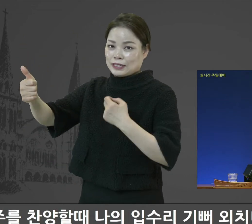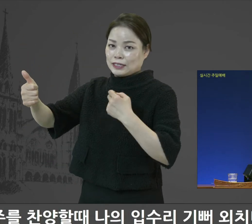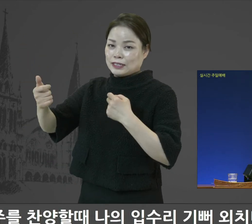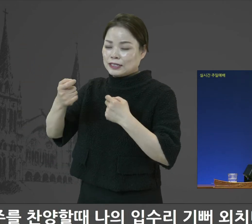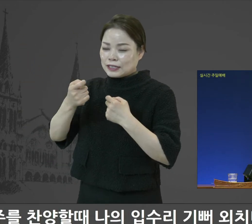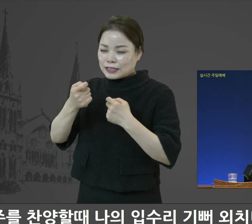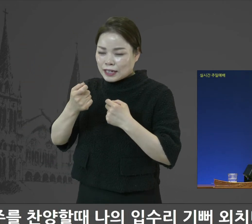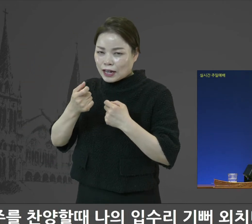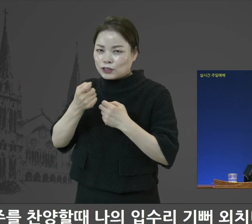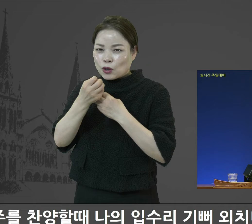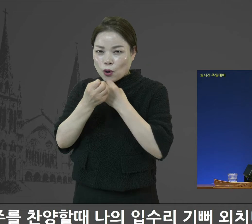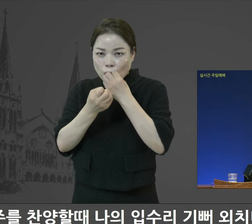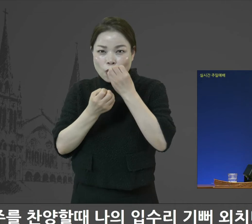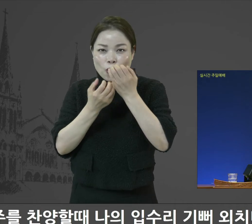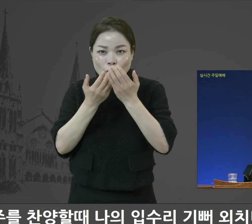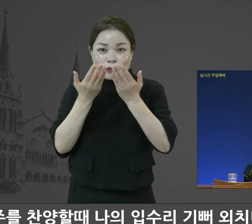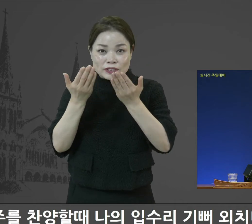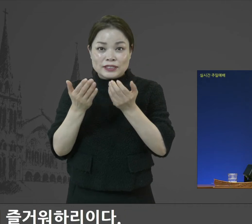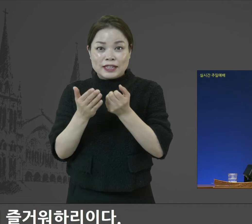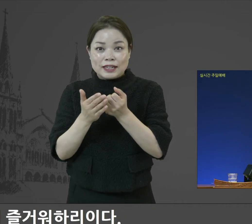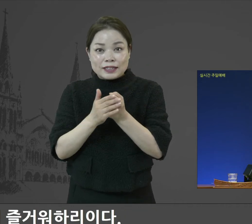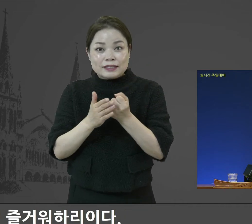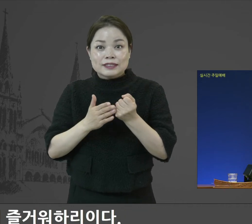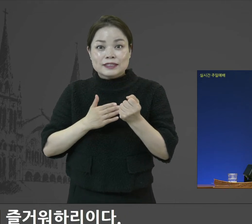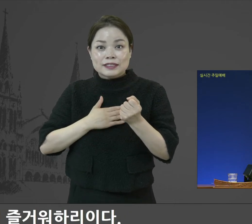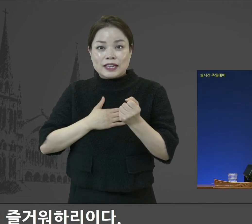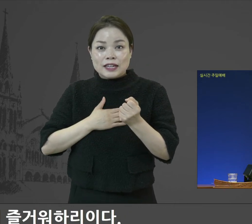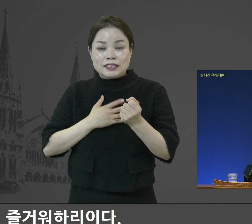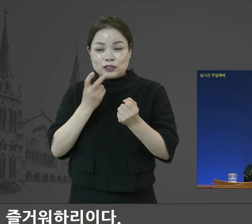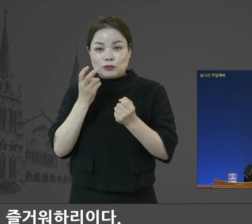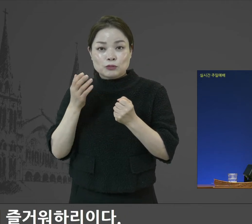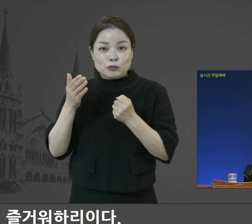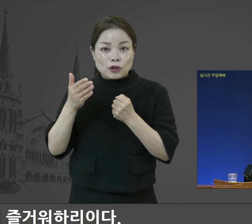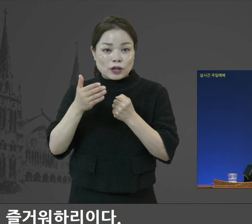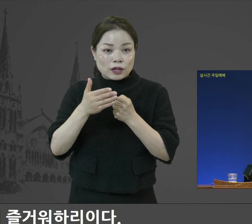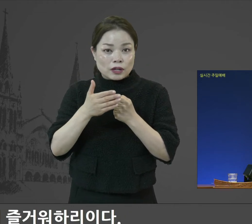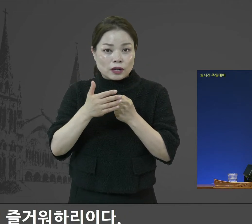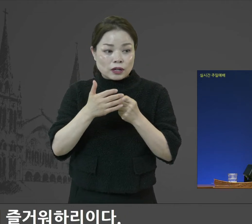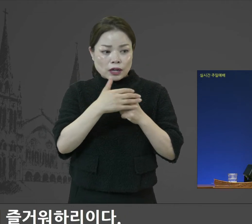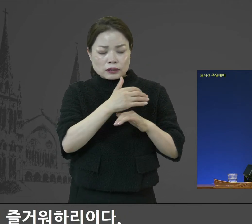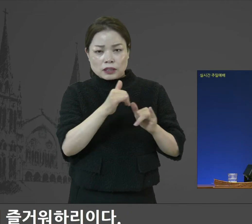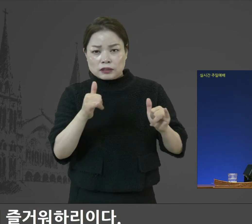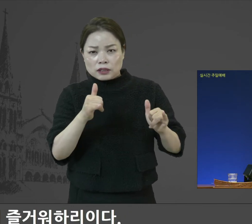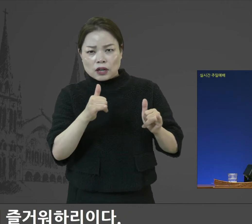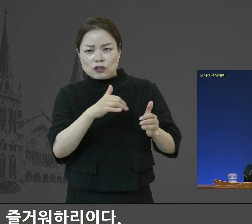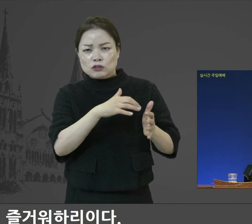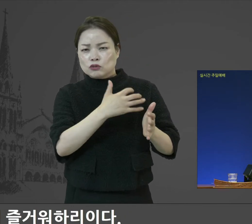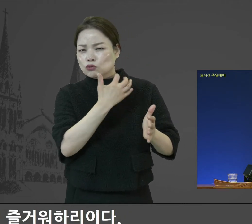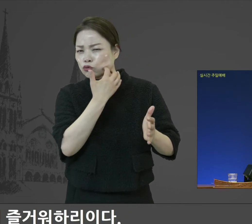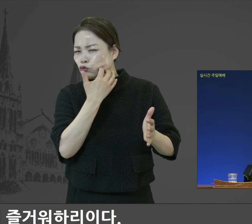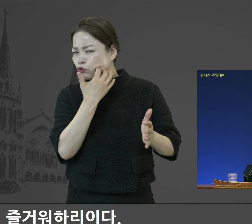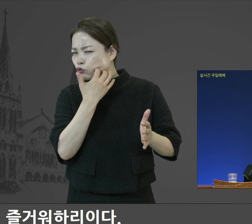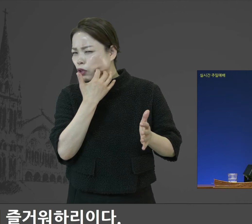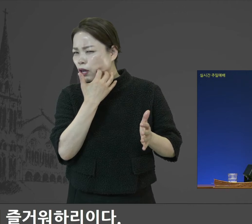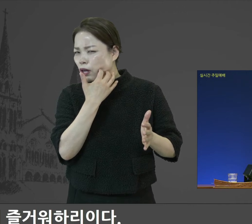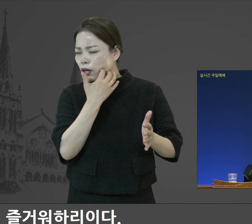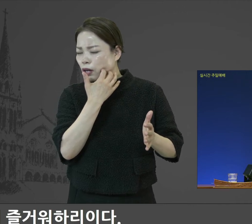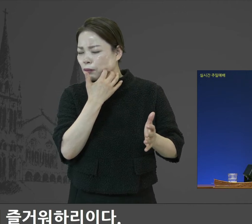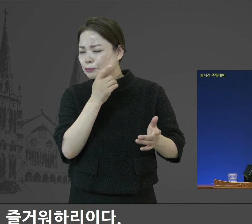작은 소리로 읊조리오니 나를 모해하려던 자들의 수치와